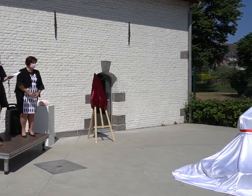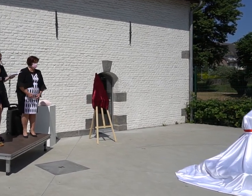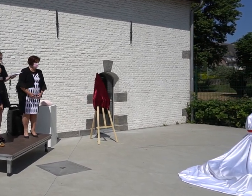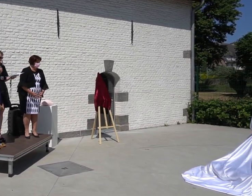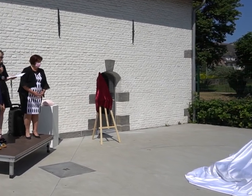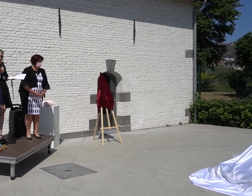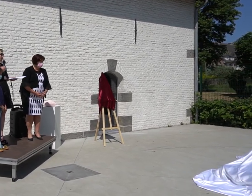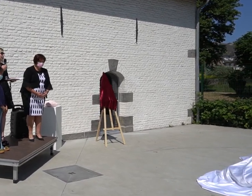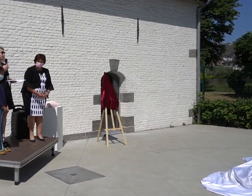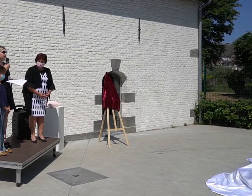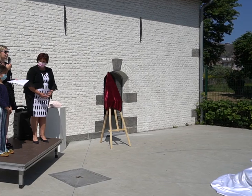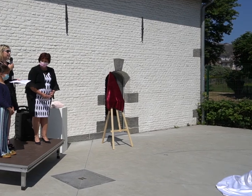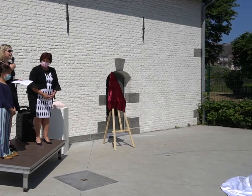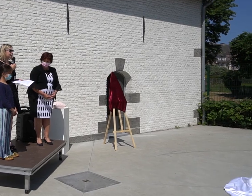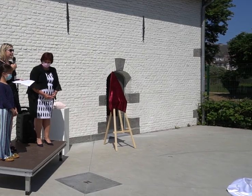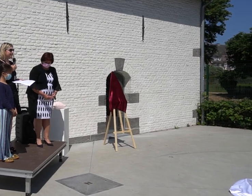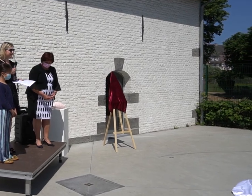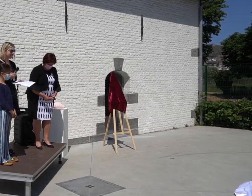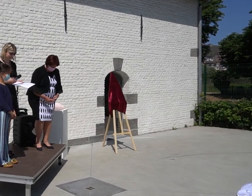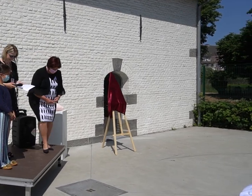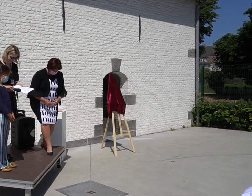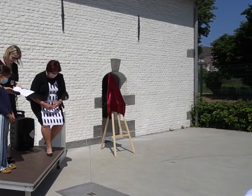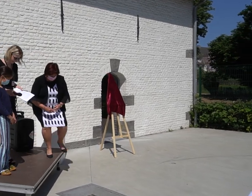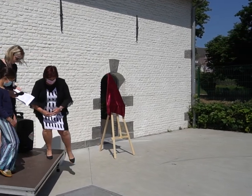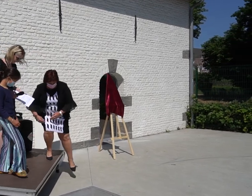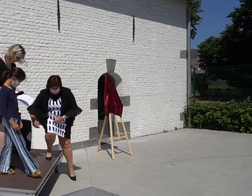le résultat sera à la hauteur de vos espérances.